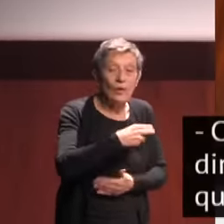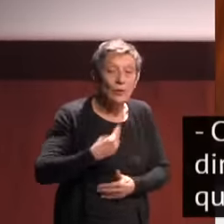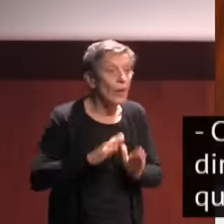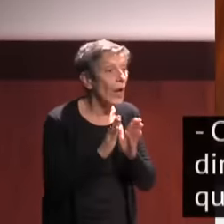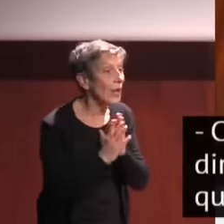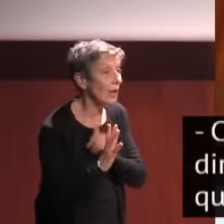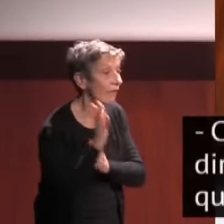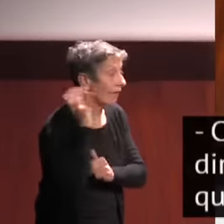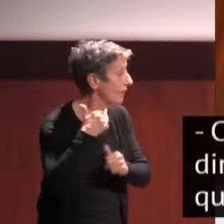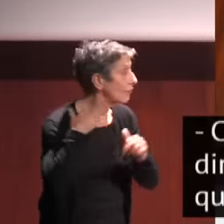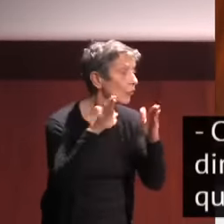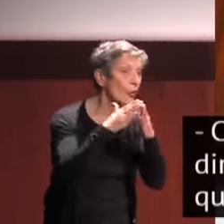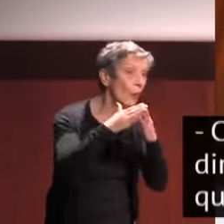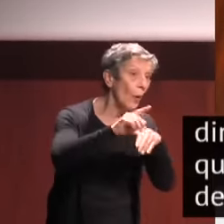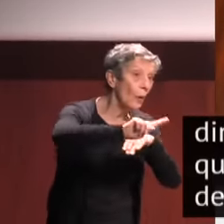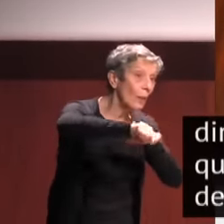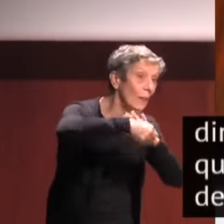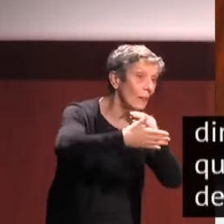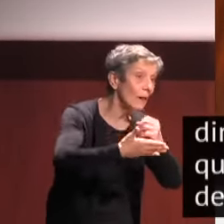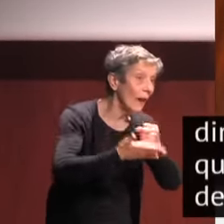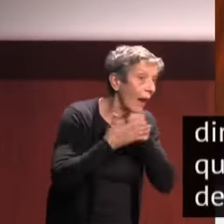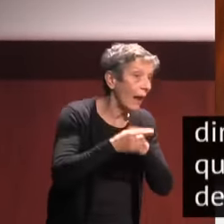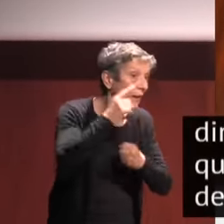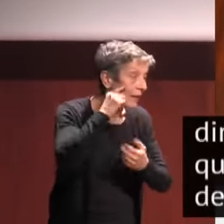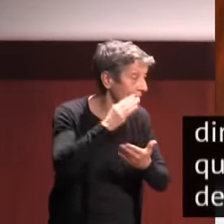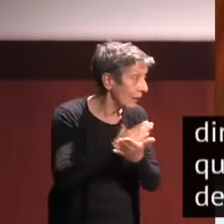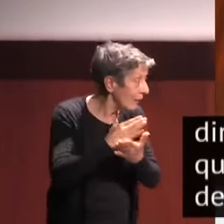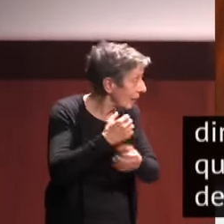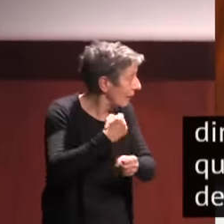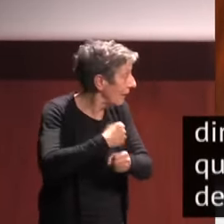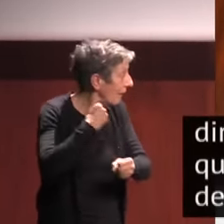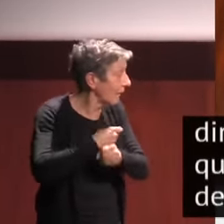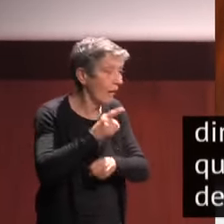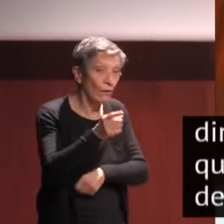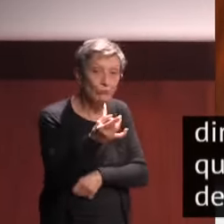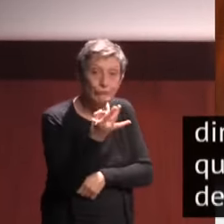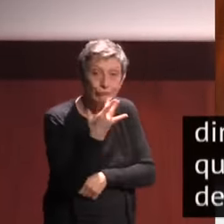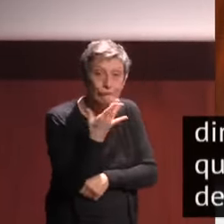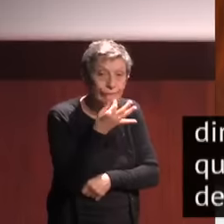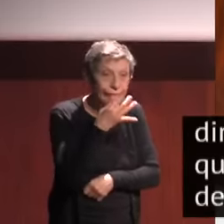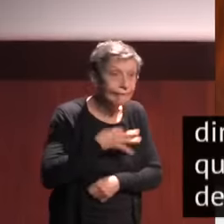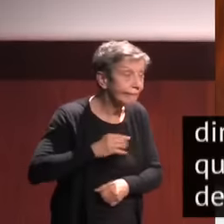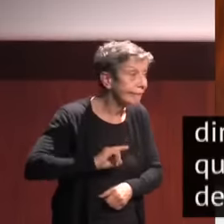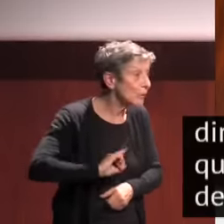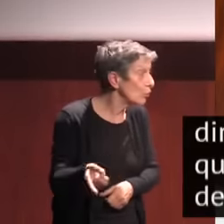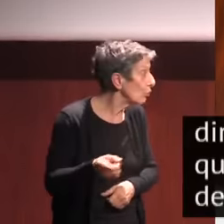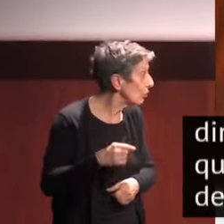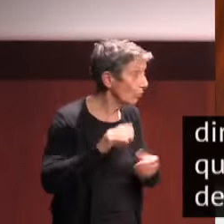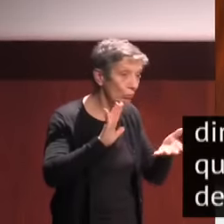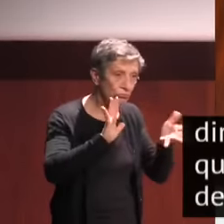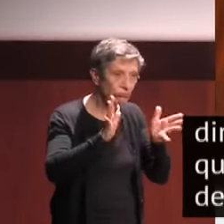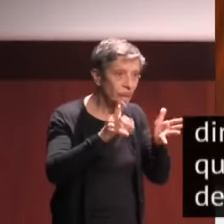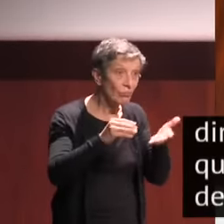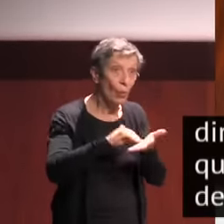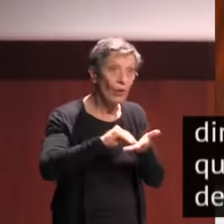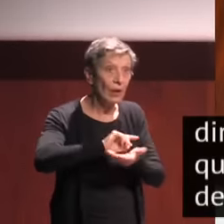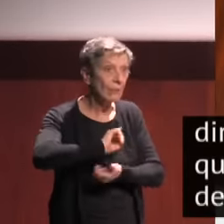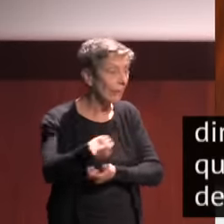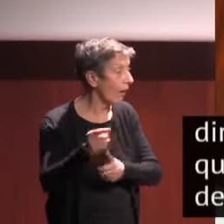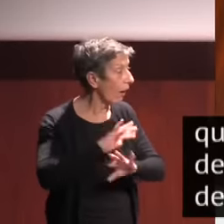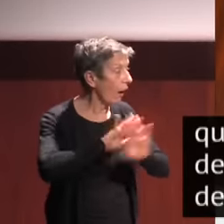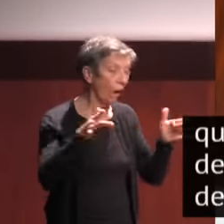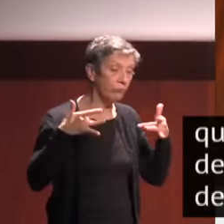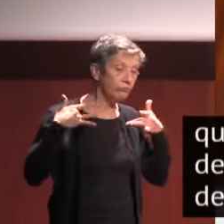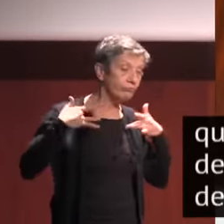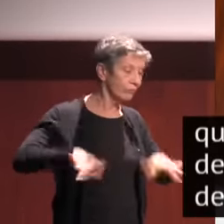aide pour nos travaux, m'a dit « Ah ben non, la langue des signes, ça ne s'écrit pas, donc ça ne nous concerne